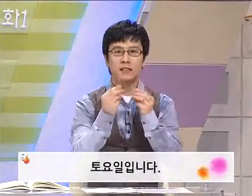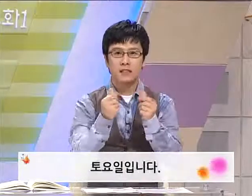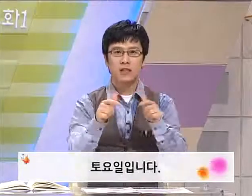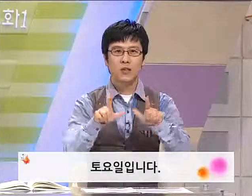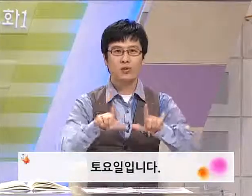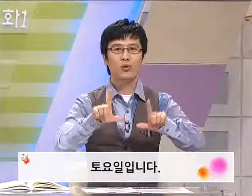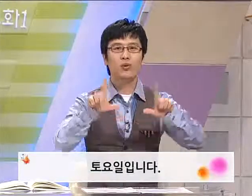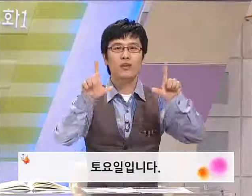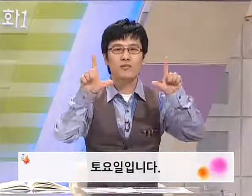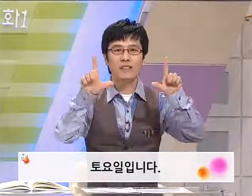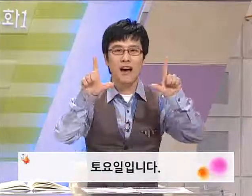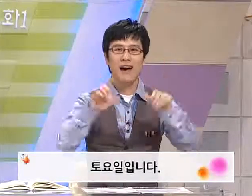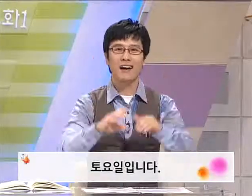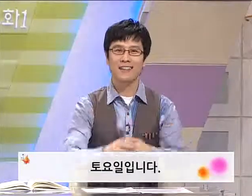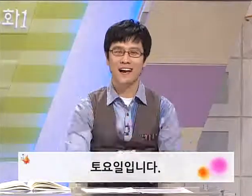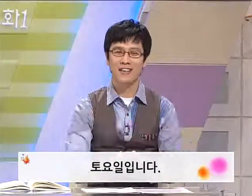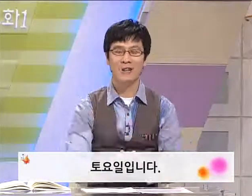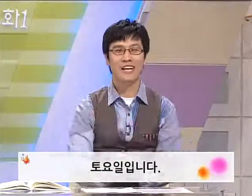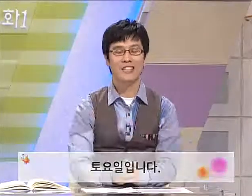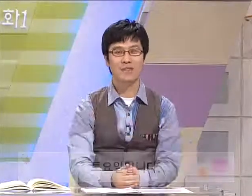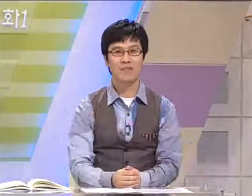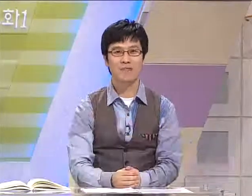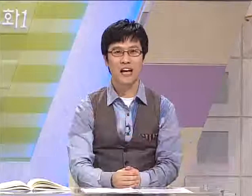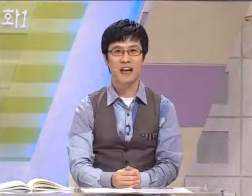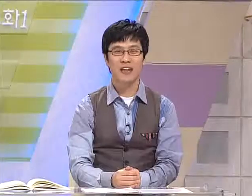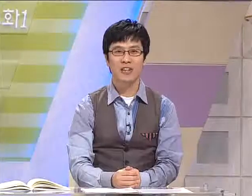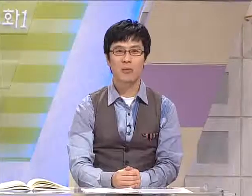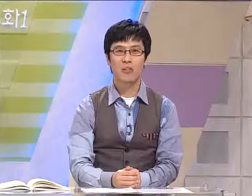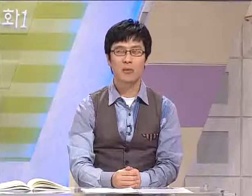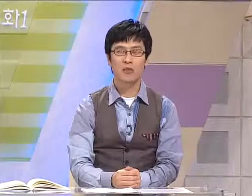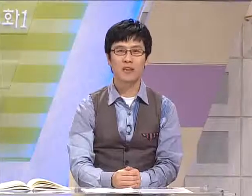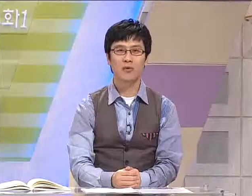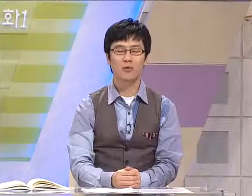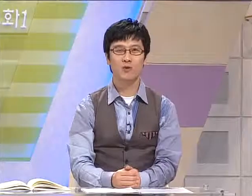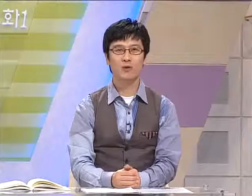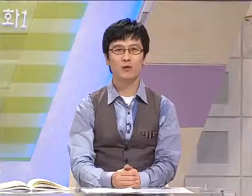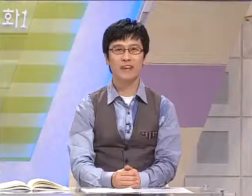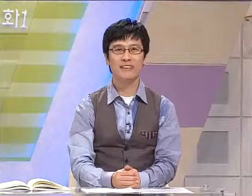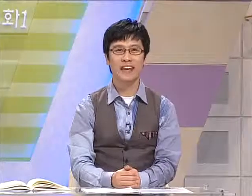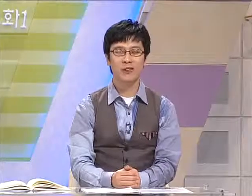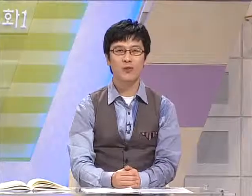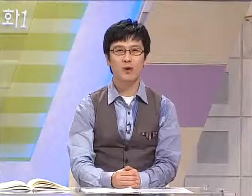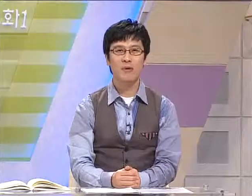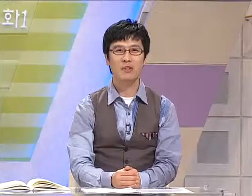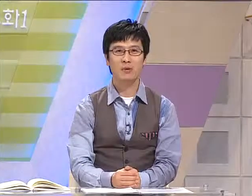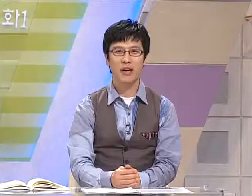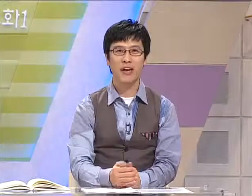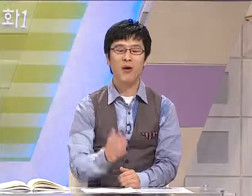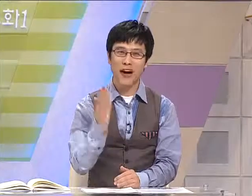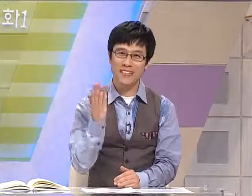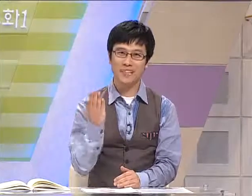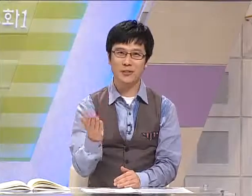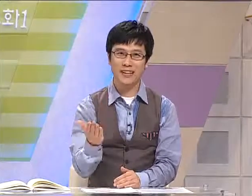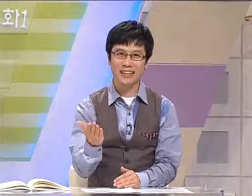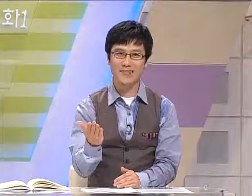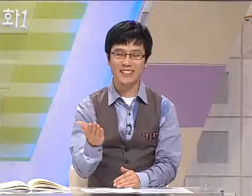토요일입니다 자, 여기까지였습니다 여러분의 복습하는 모습이 궁금한데요 화면을 통해 확인하도록 하겠습니다